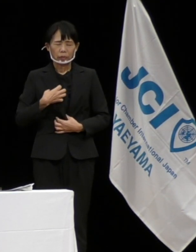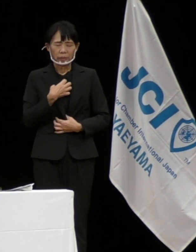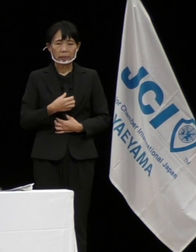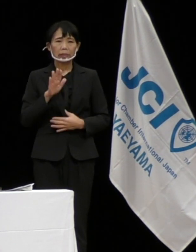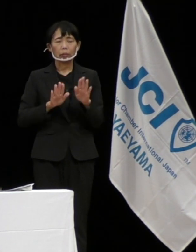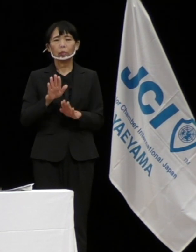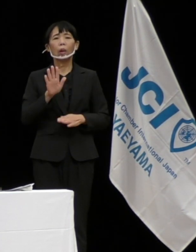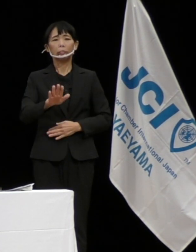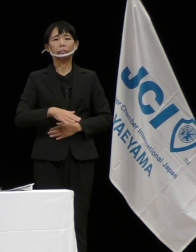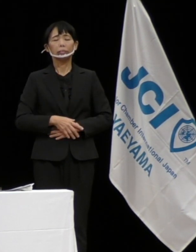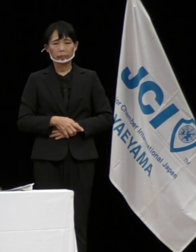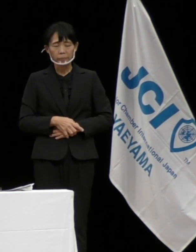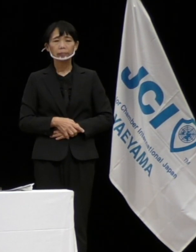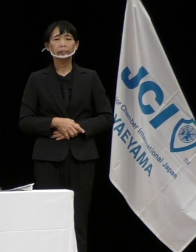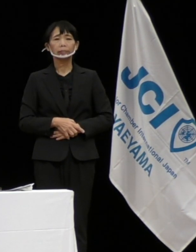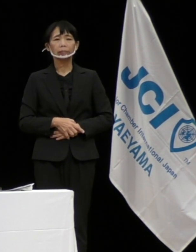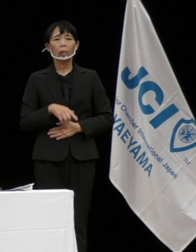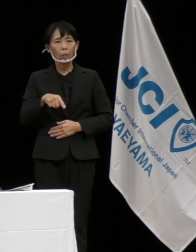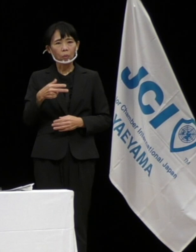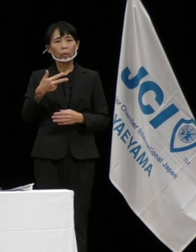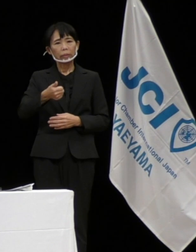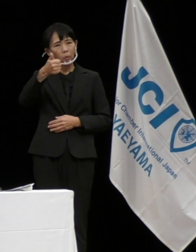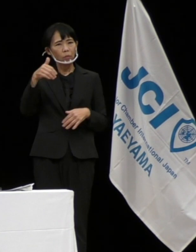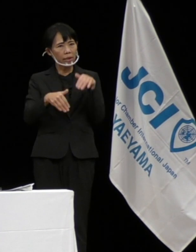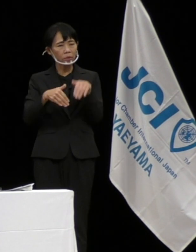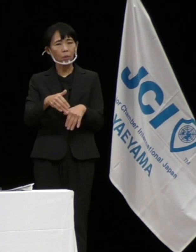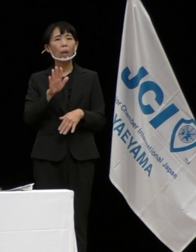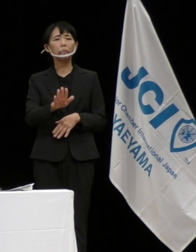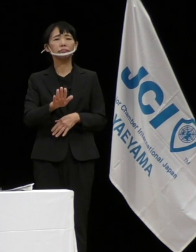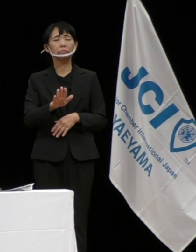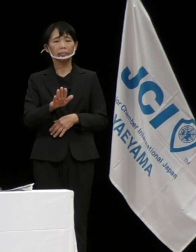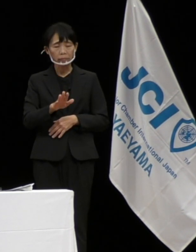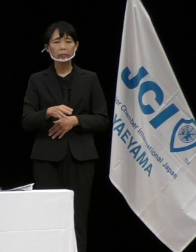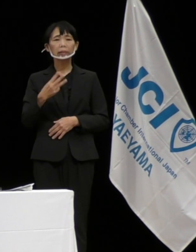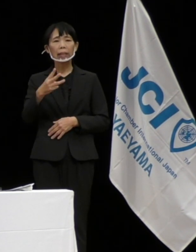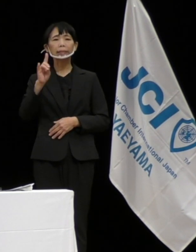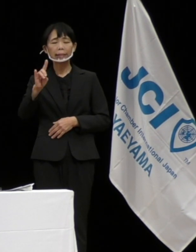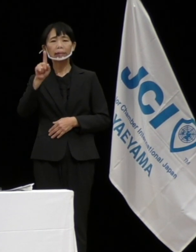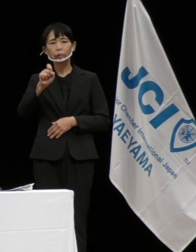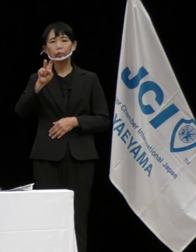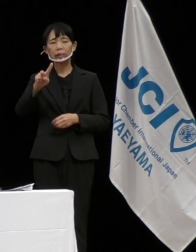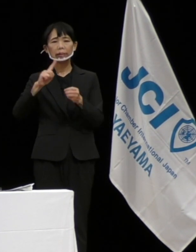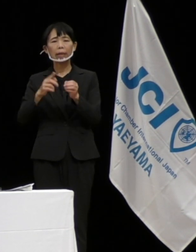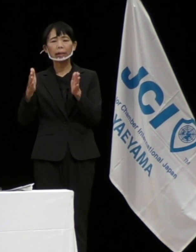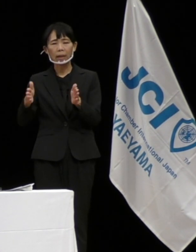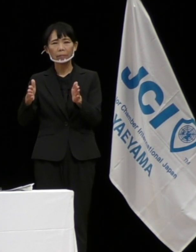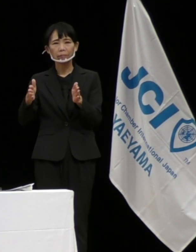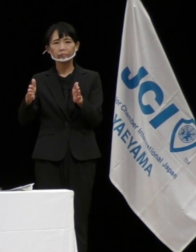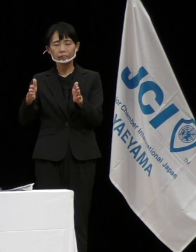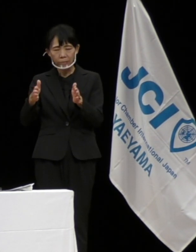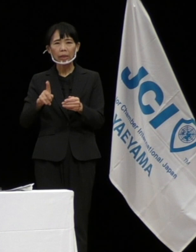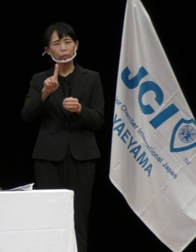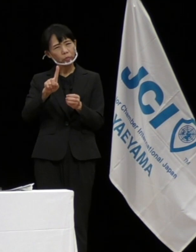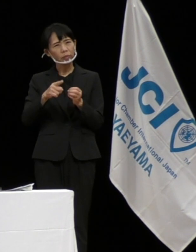状況の中でこの市長選挙迎えるに当たりました3期12年間で一つの区切りと思っておりましたけれどもやはり